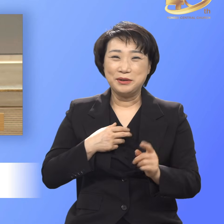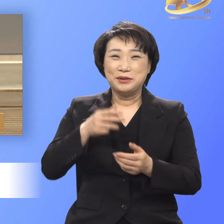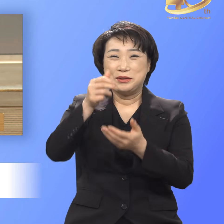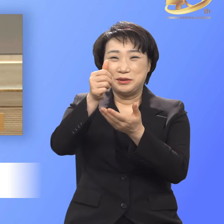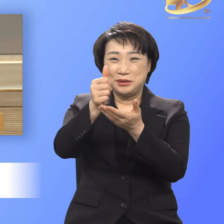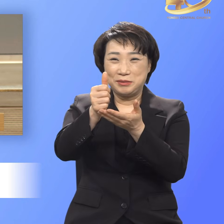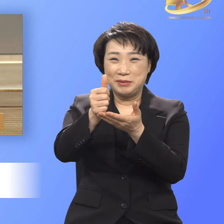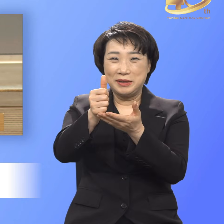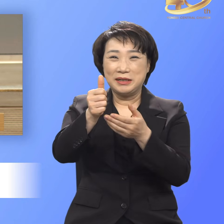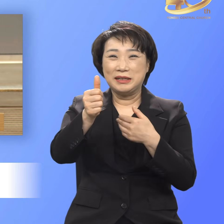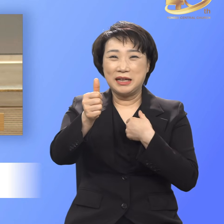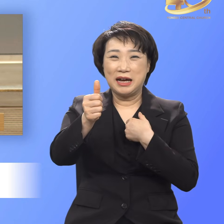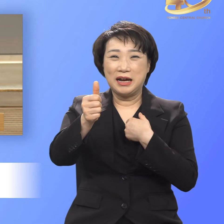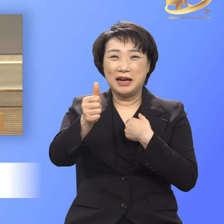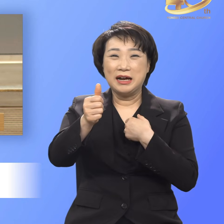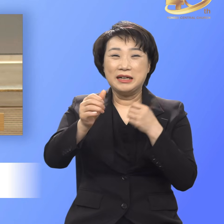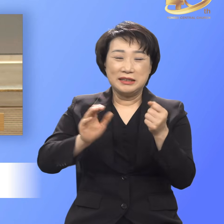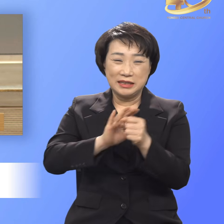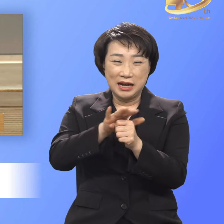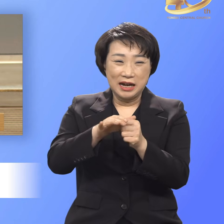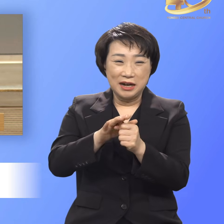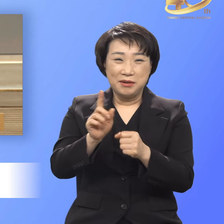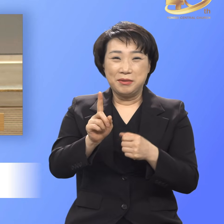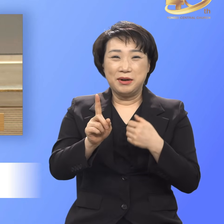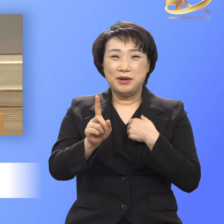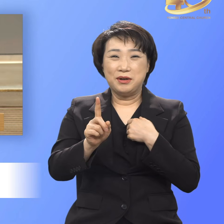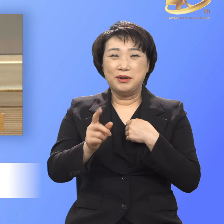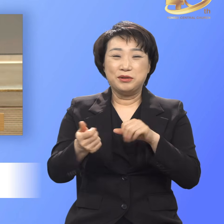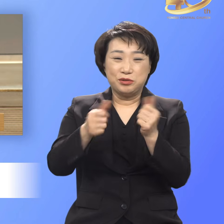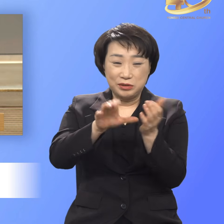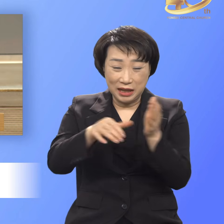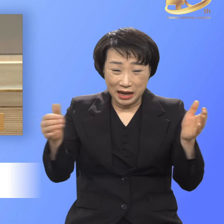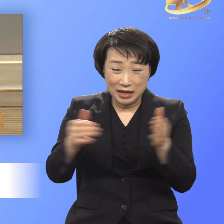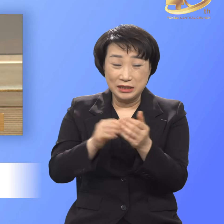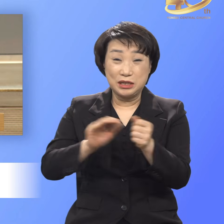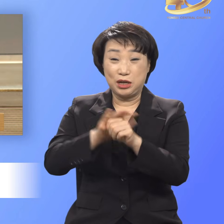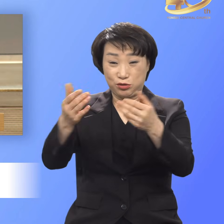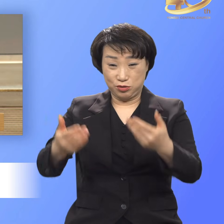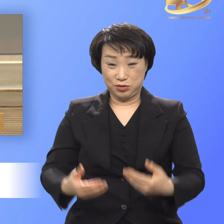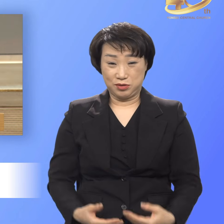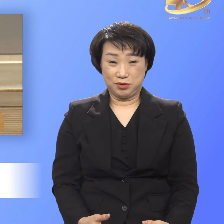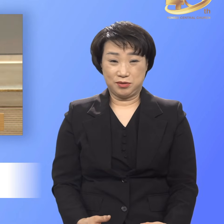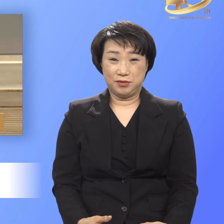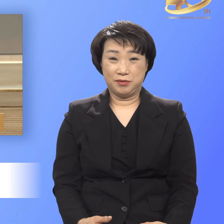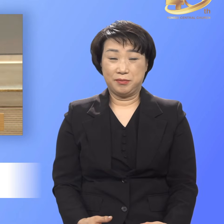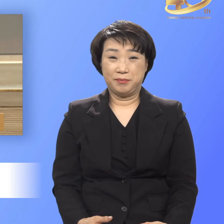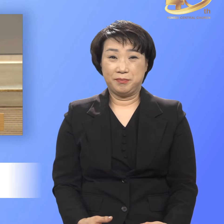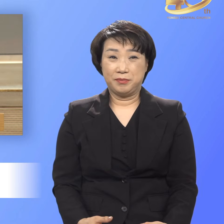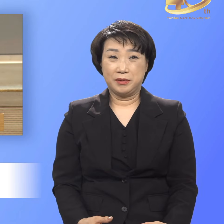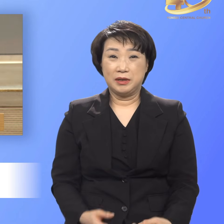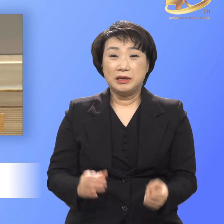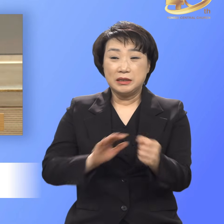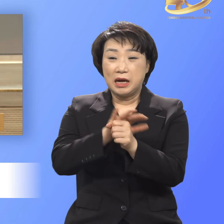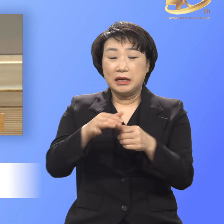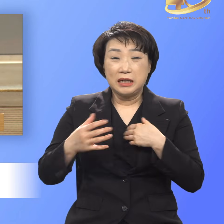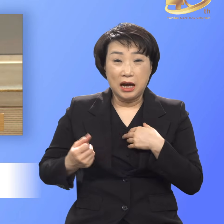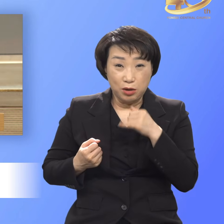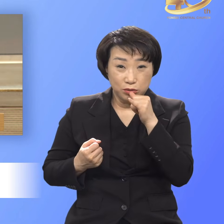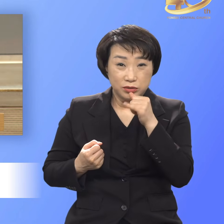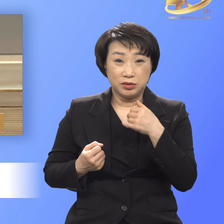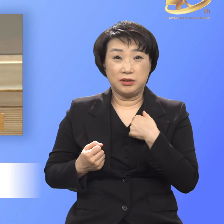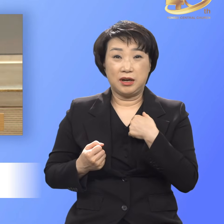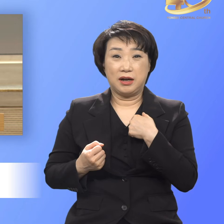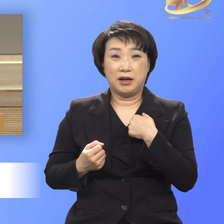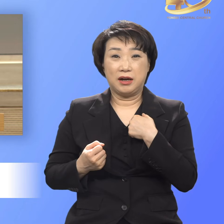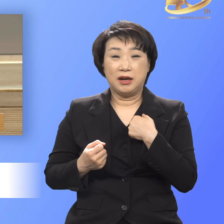주님이 나를 사랑하기를 죽기까지 사랑했어. 그 사랑을 내가 가졌기